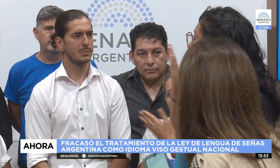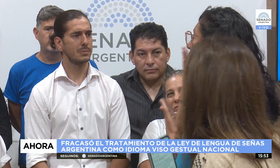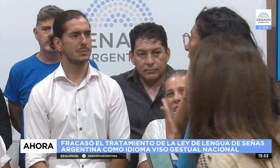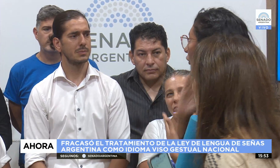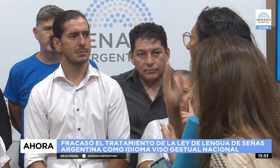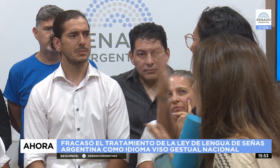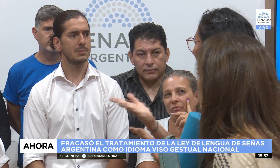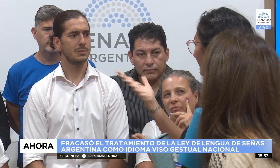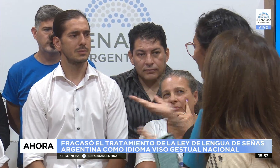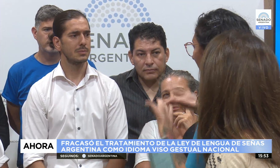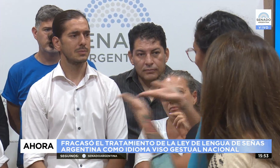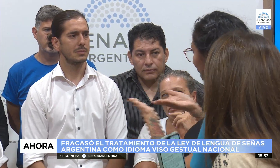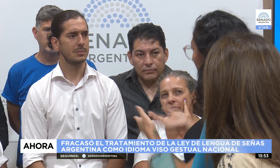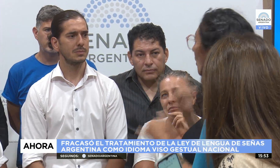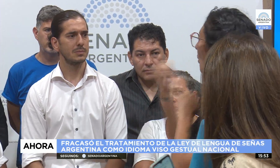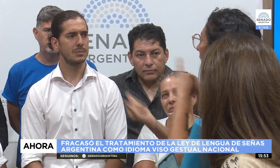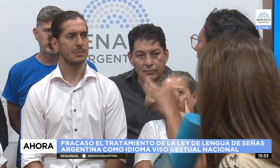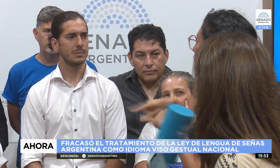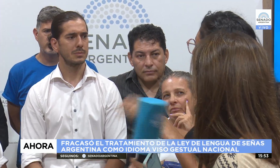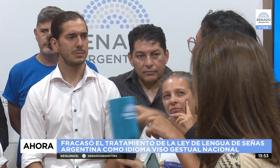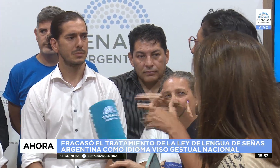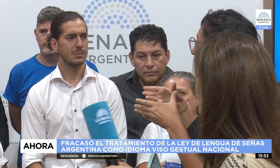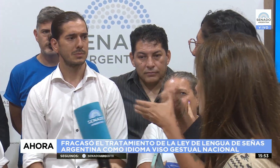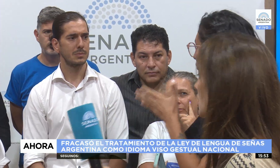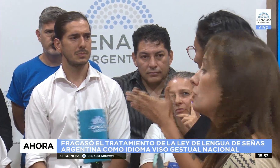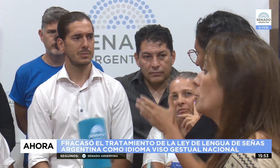y cuenten cuál es la lucha de ustedes.